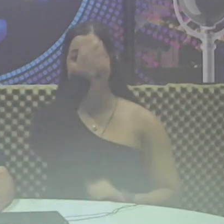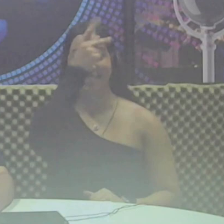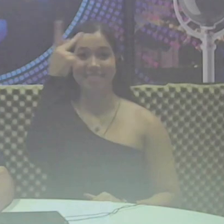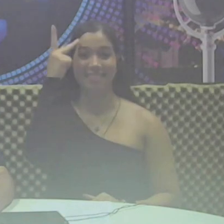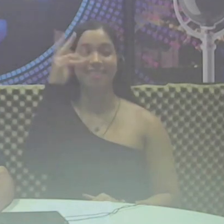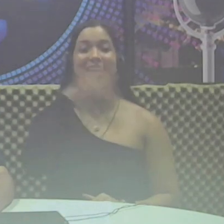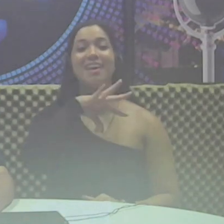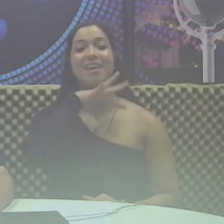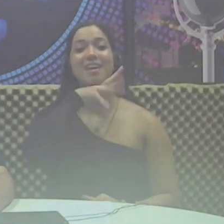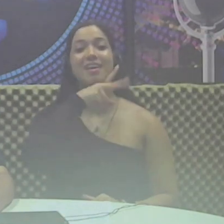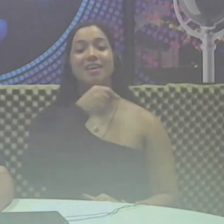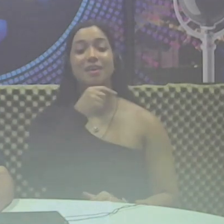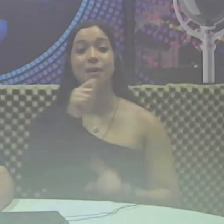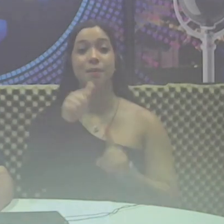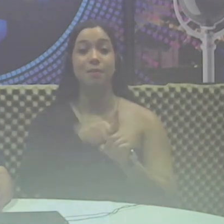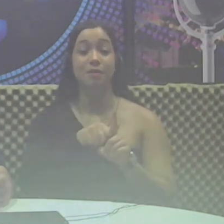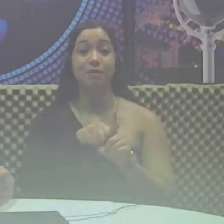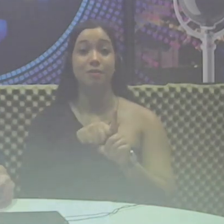Leão